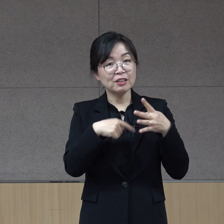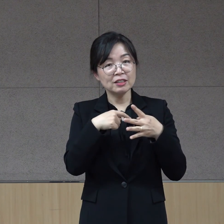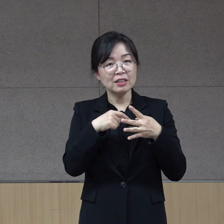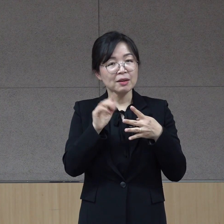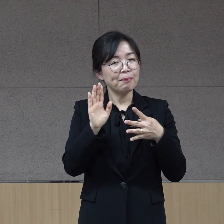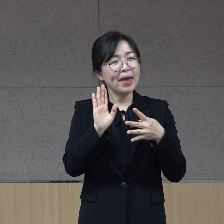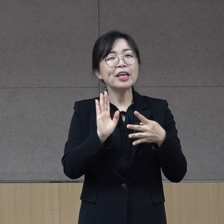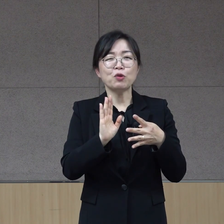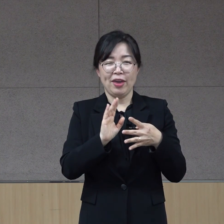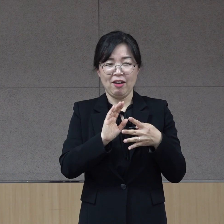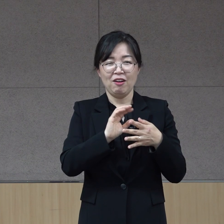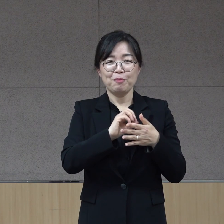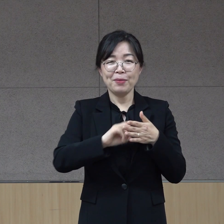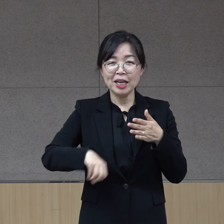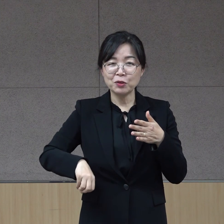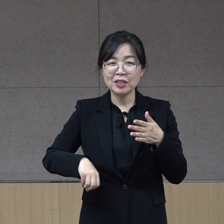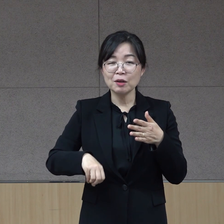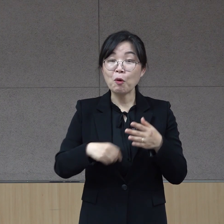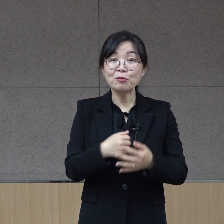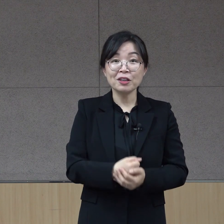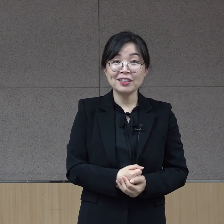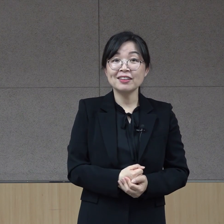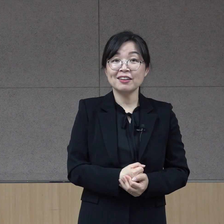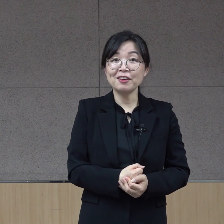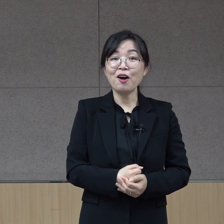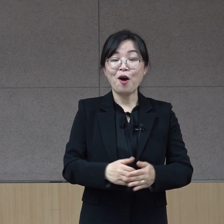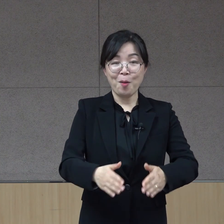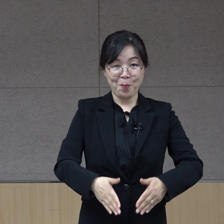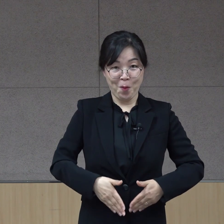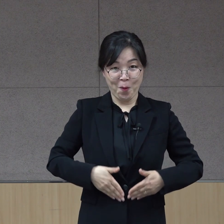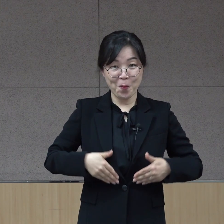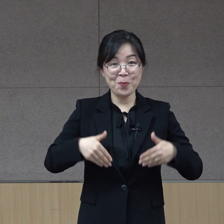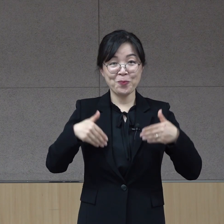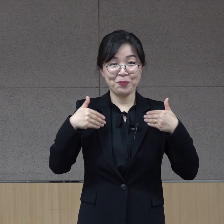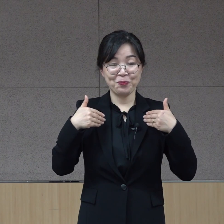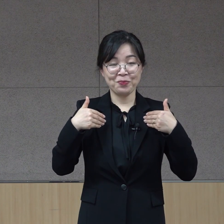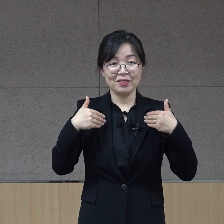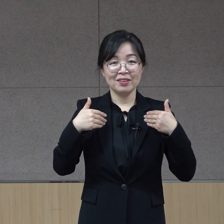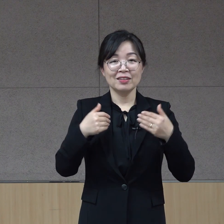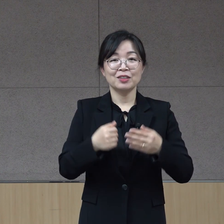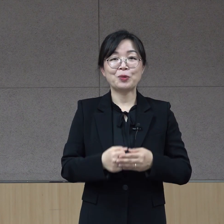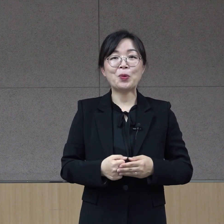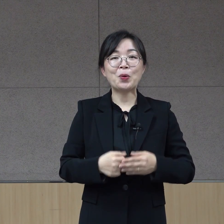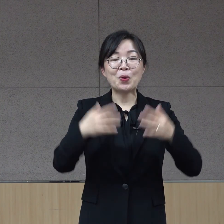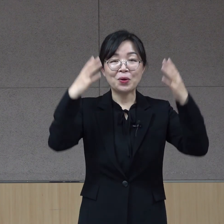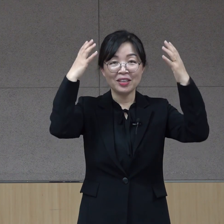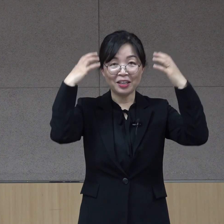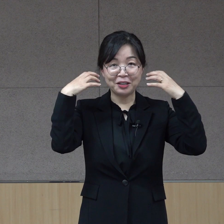계절을 빼기도 해요. 빼기도 해서 봄은 어떻게 한다고요? 봄, 그리고